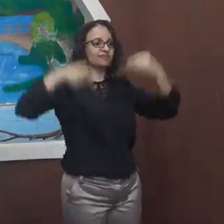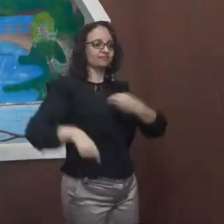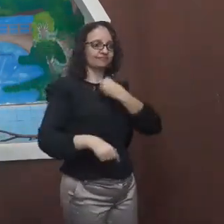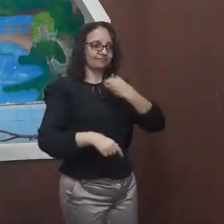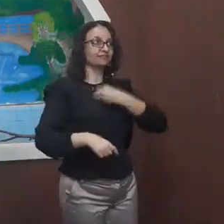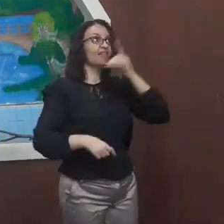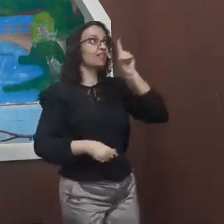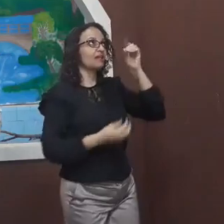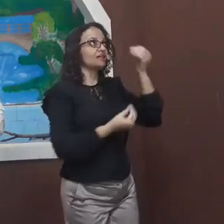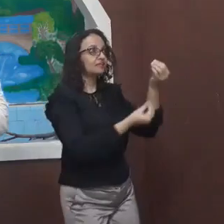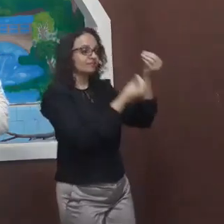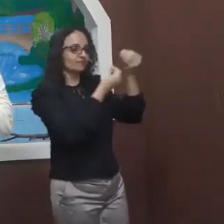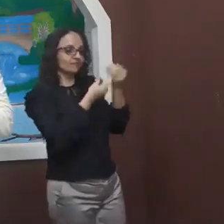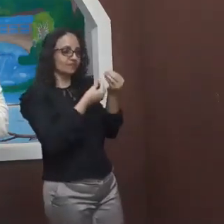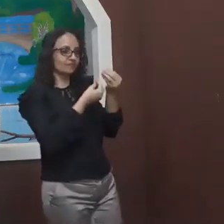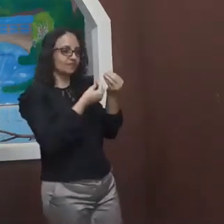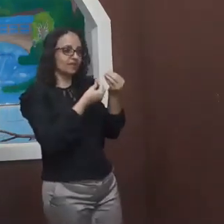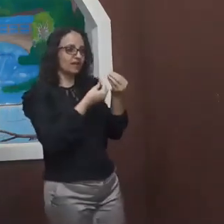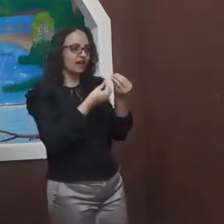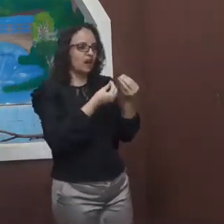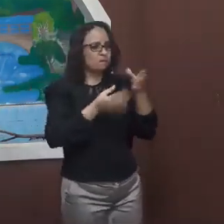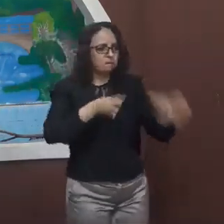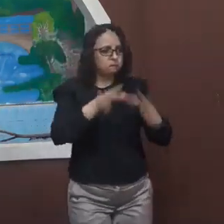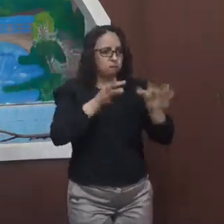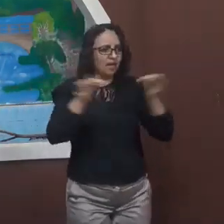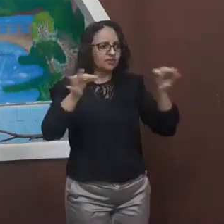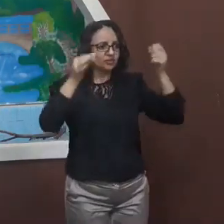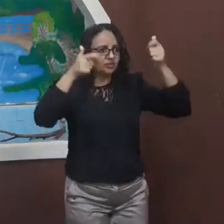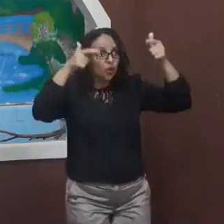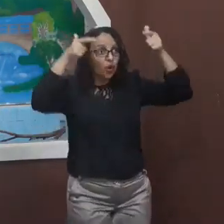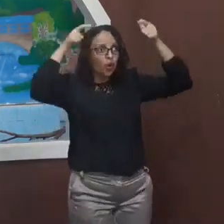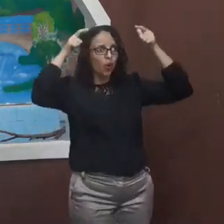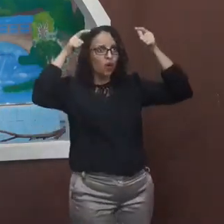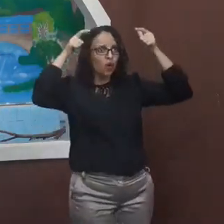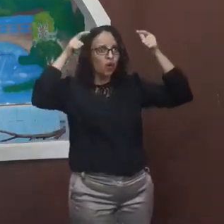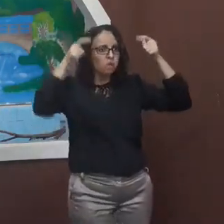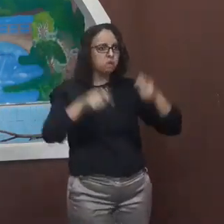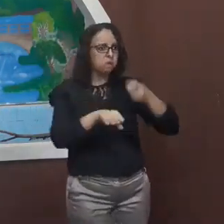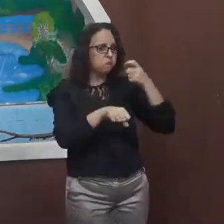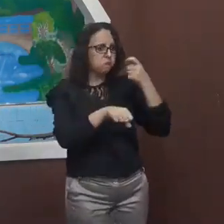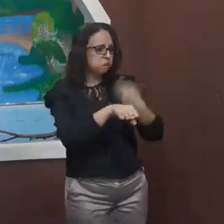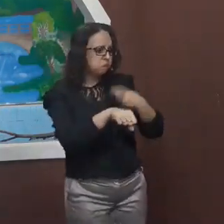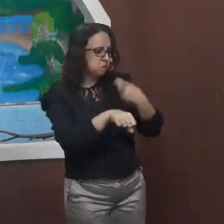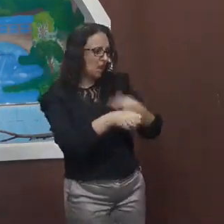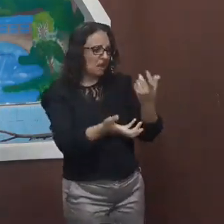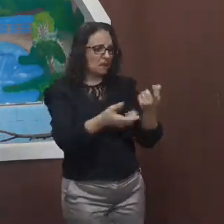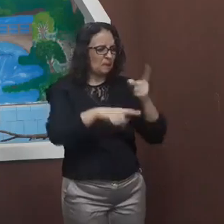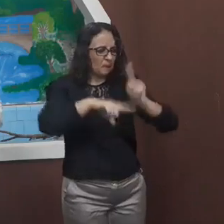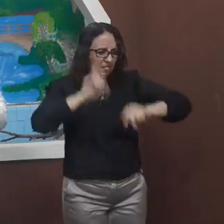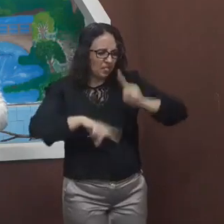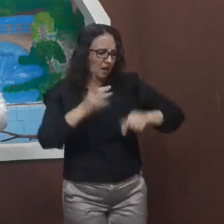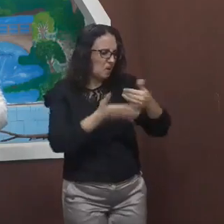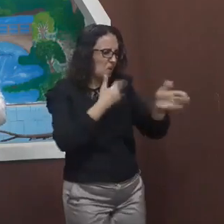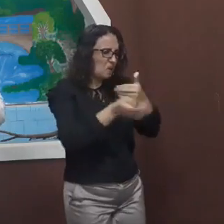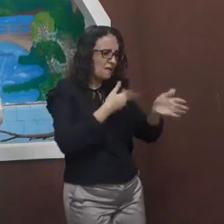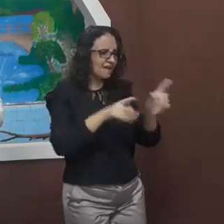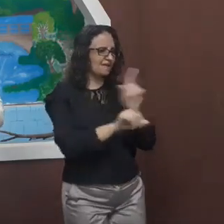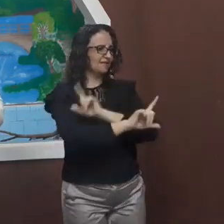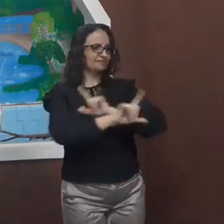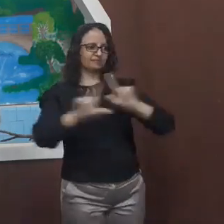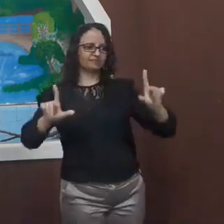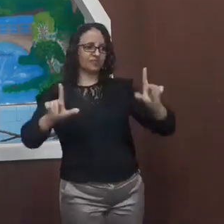da coroa, nós podemos falar que o prêmio da coroa é uma coroa incorruptível, que é o reino de Deus. É uma coroa